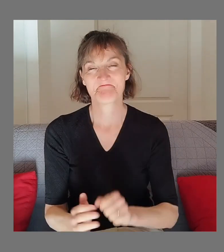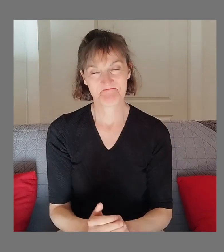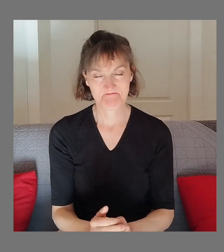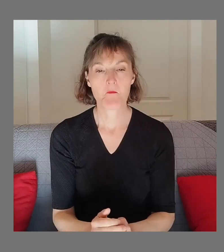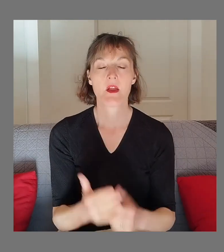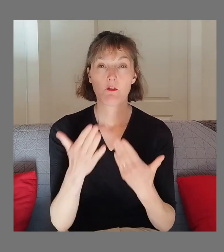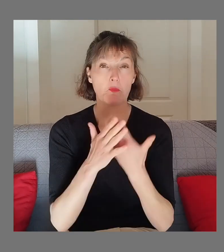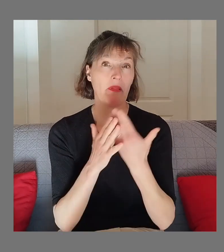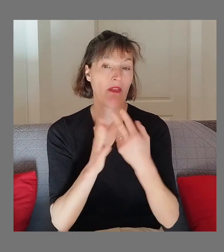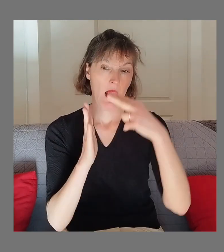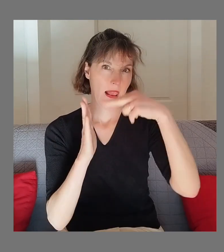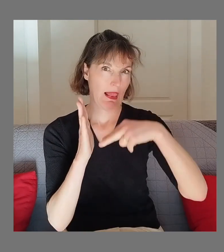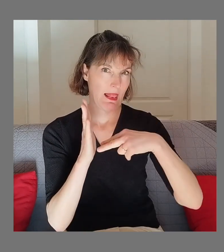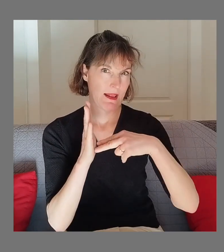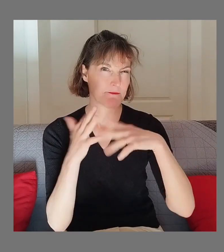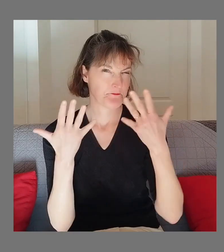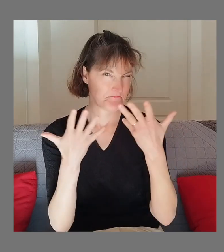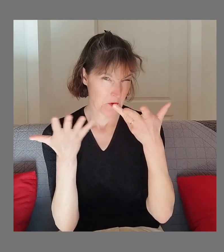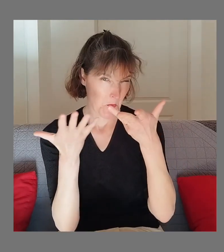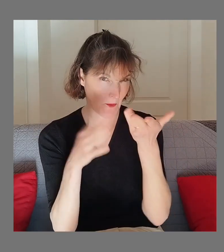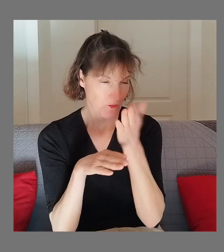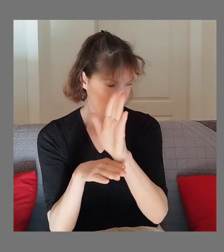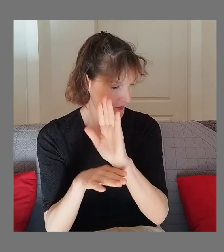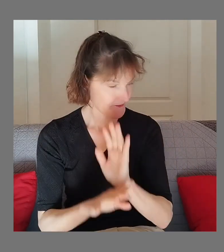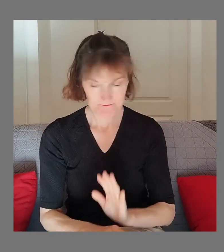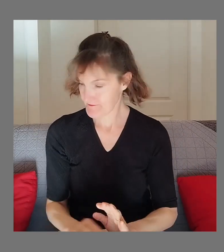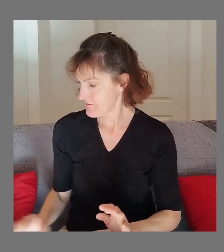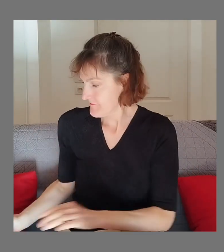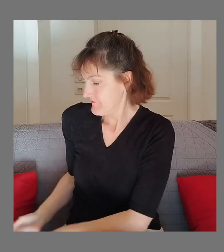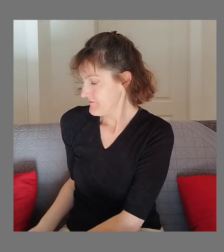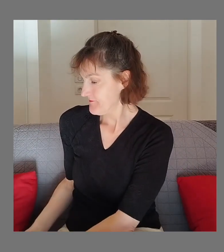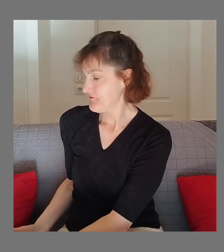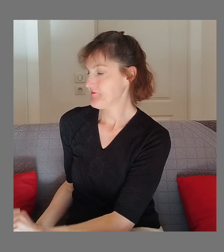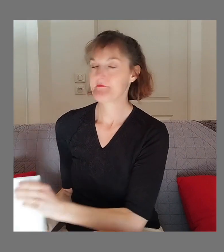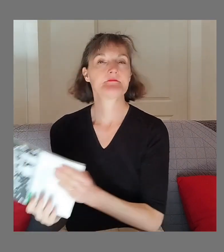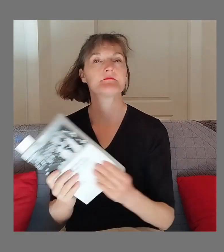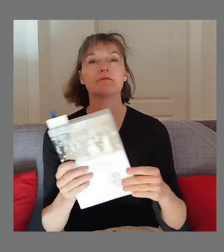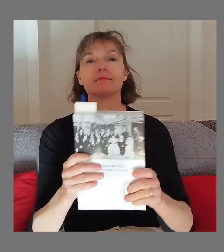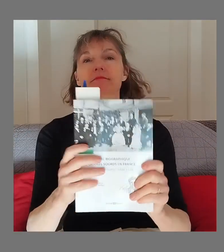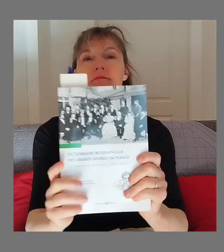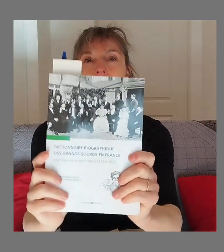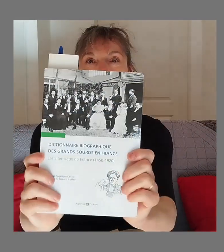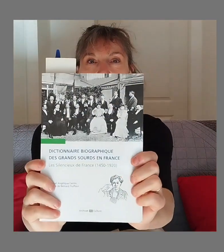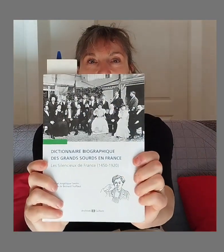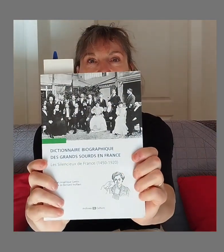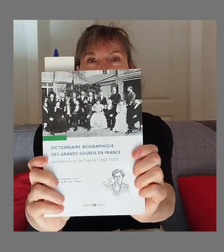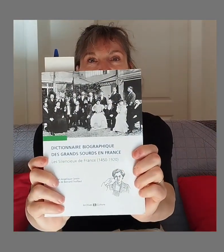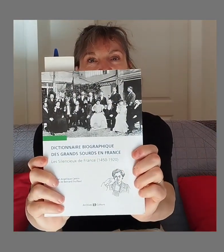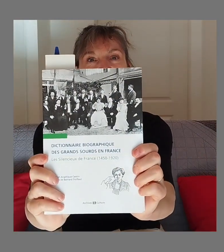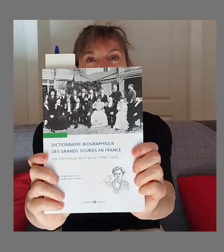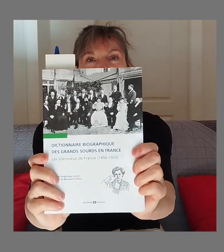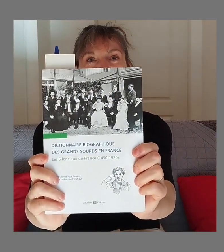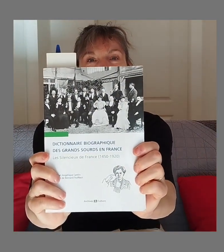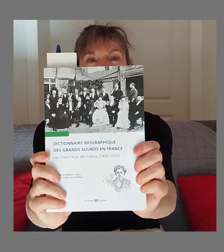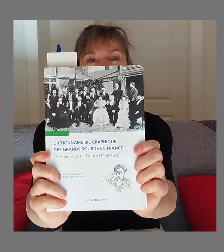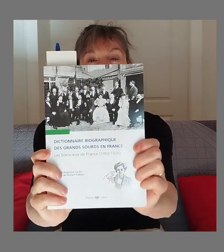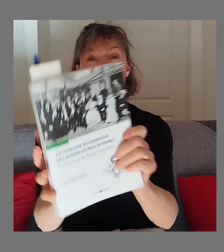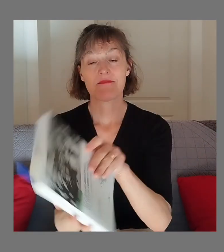Bonjour à tous. Ce matin, j'ai lu un livre que je vais vous montrer.